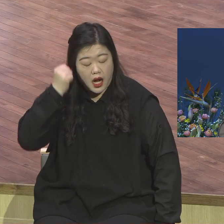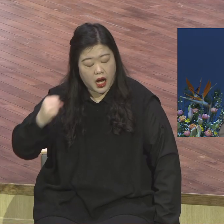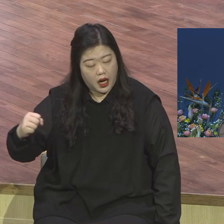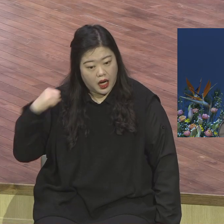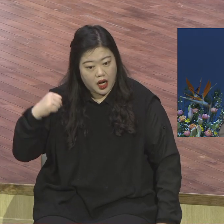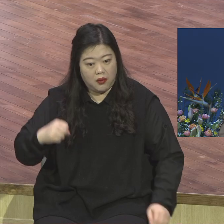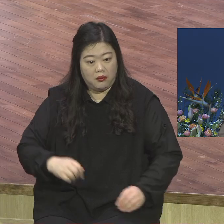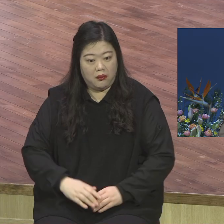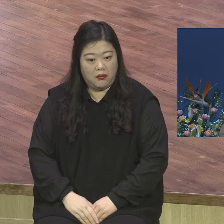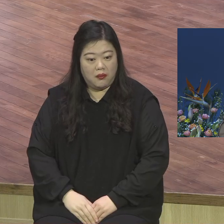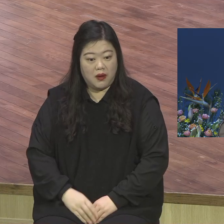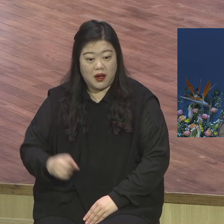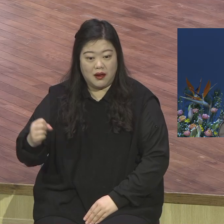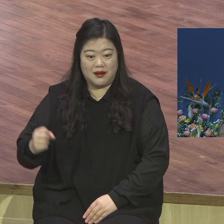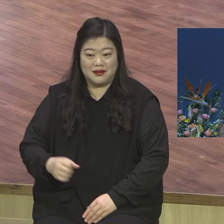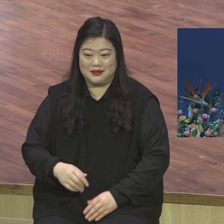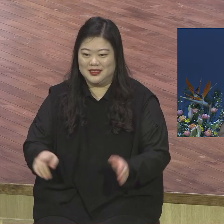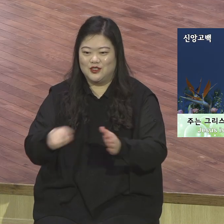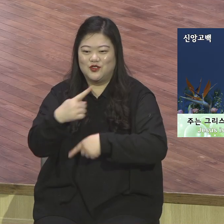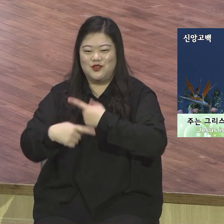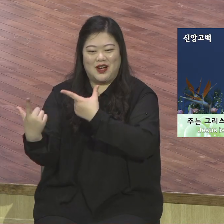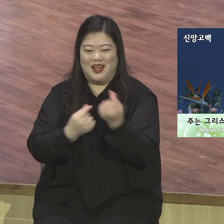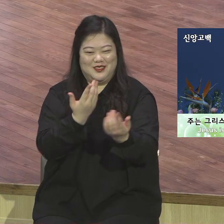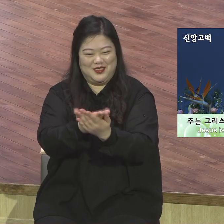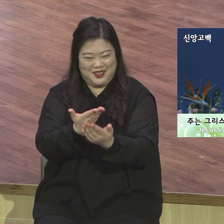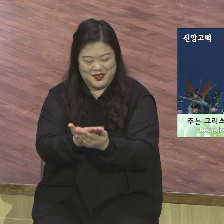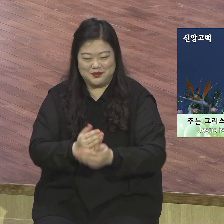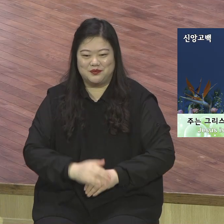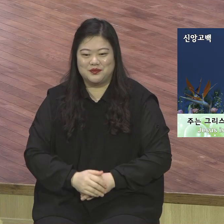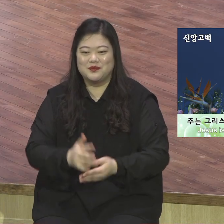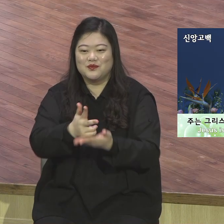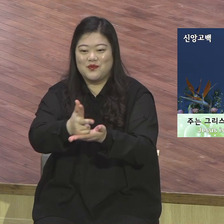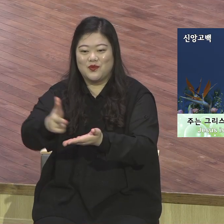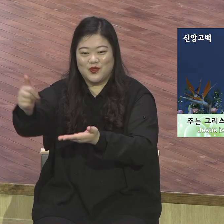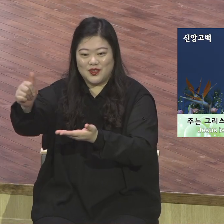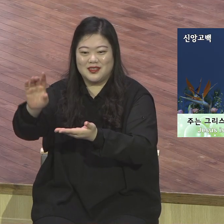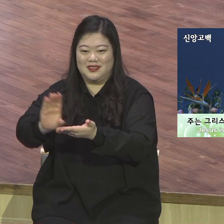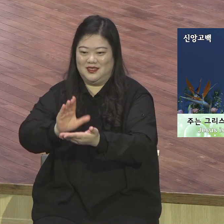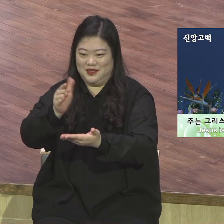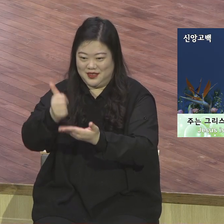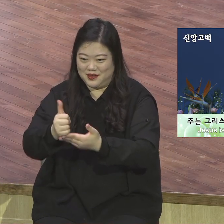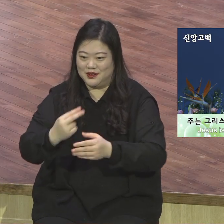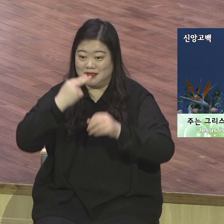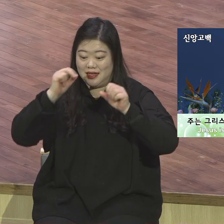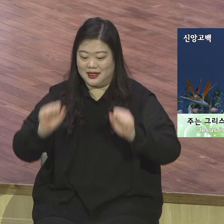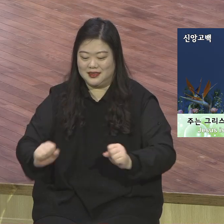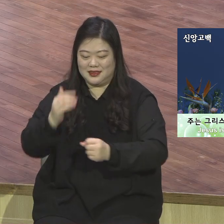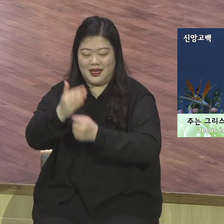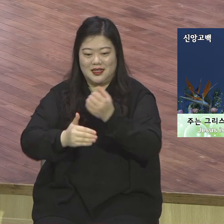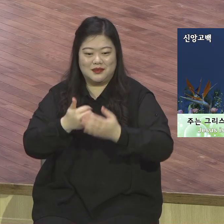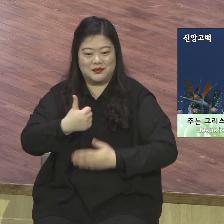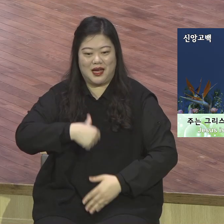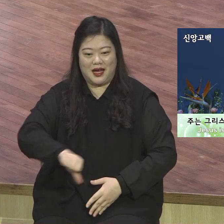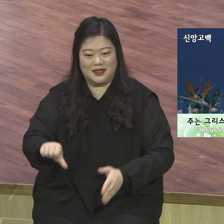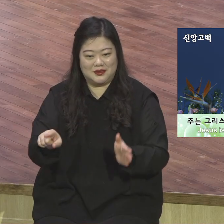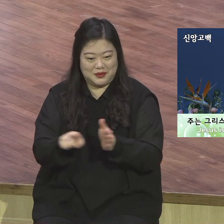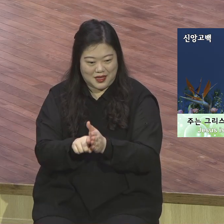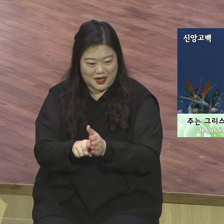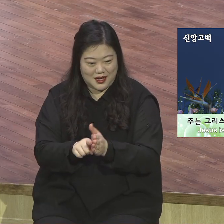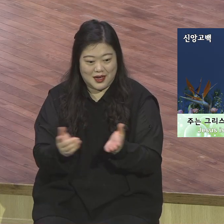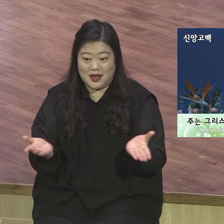믿습니다. 신앙 고백합니다. 주는 그리스도시요 살아계신 하나님의